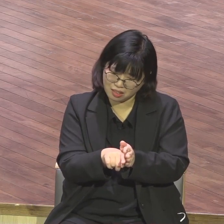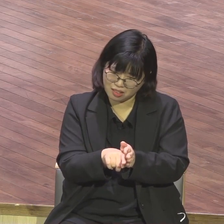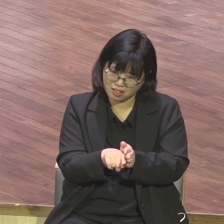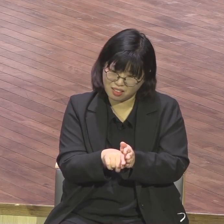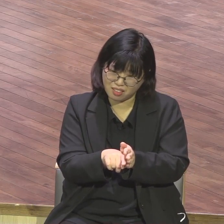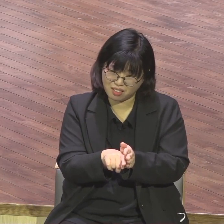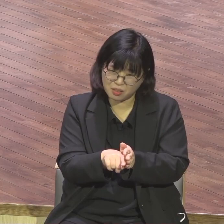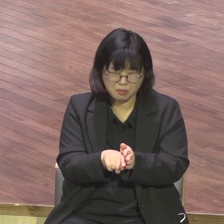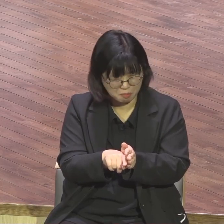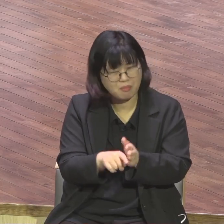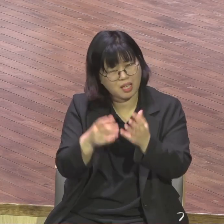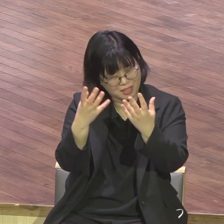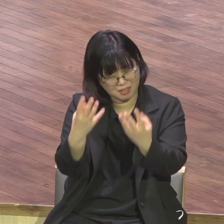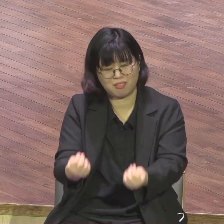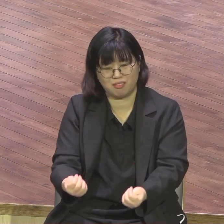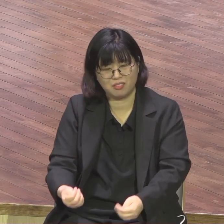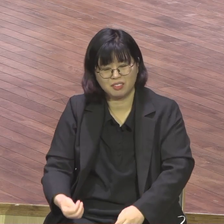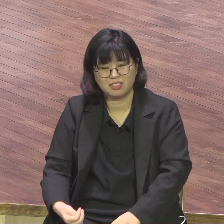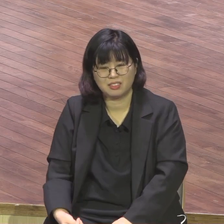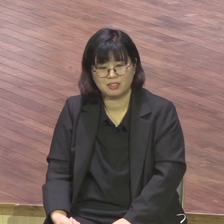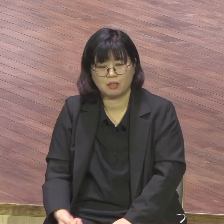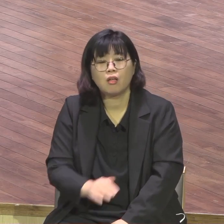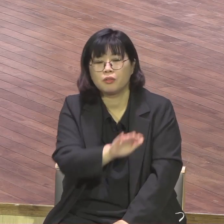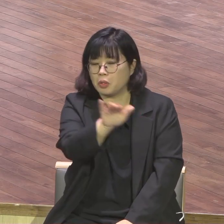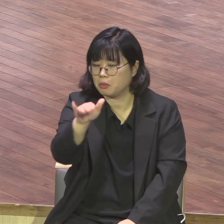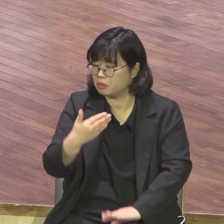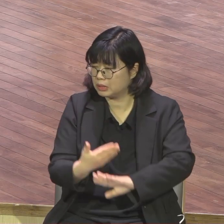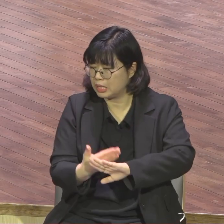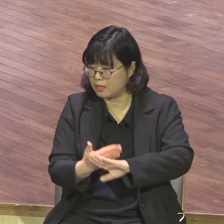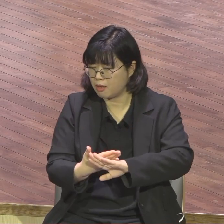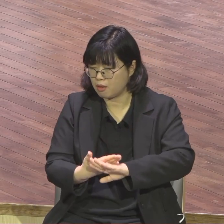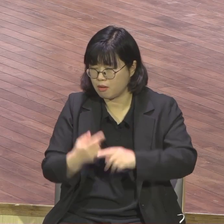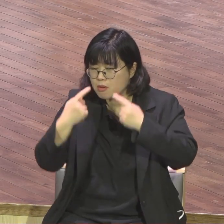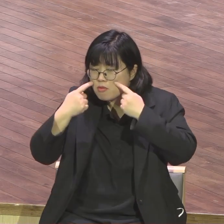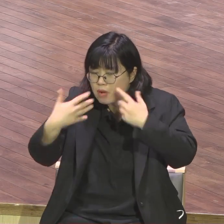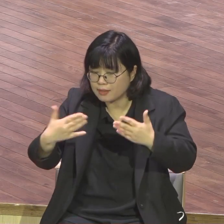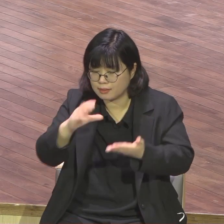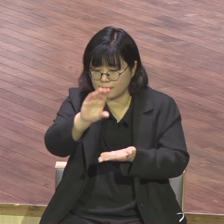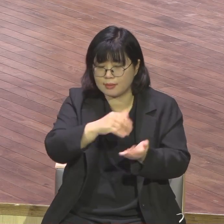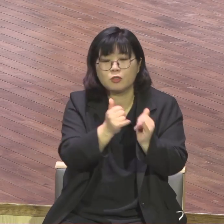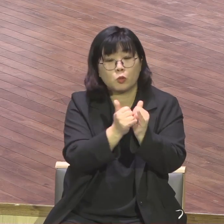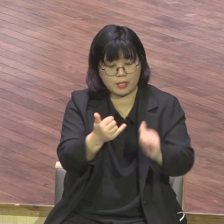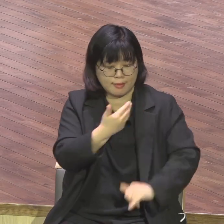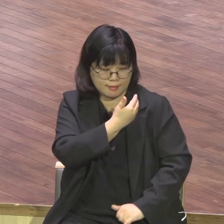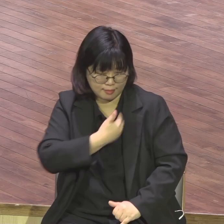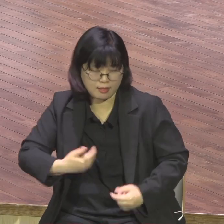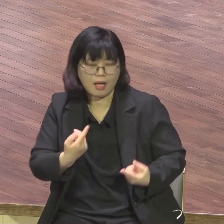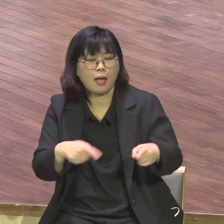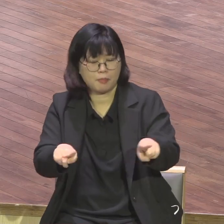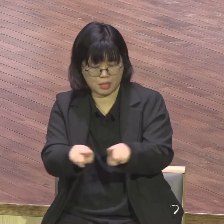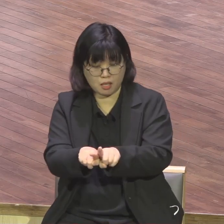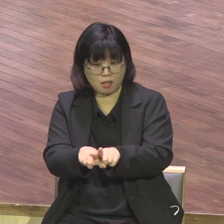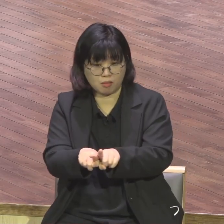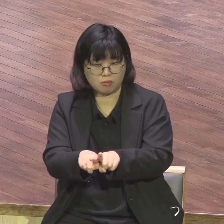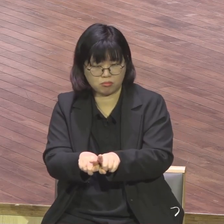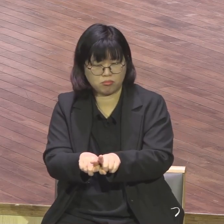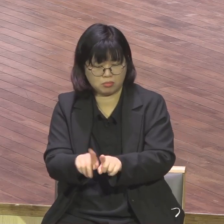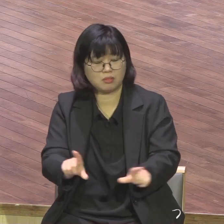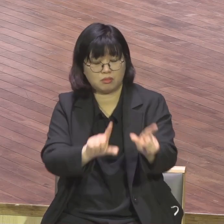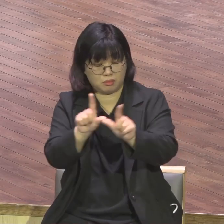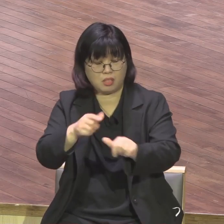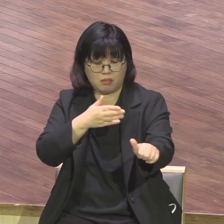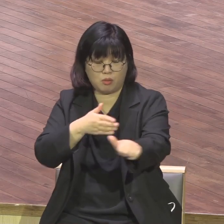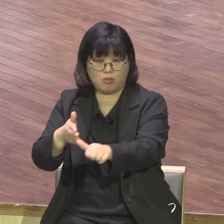여러분. 여러분은 제자 되시 바랍니다. 제자 되어야 돼요. 그 정도 돼야 이런